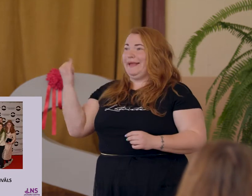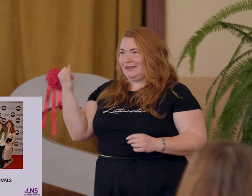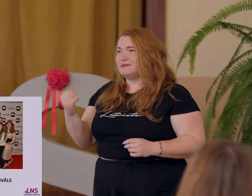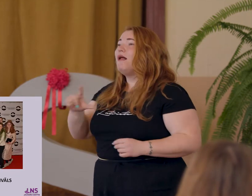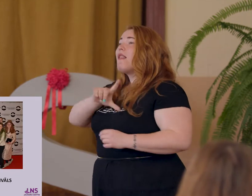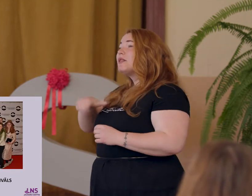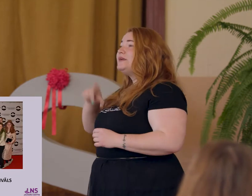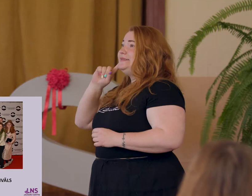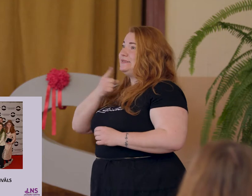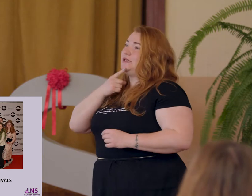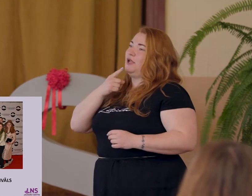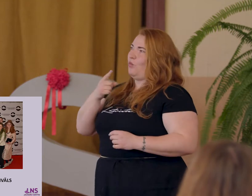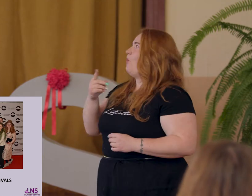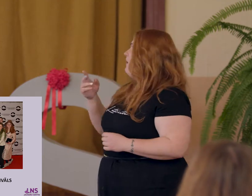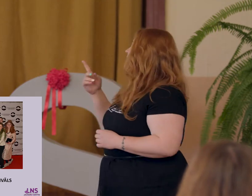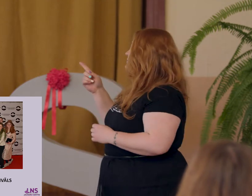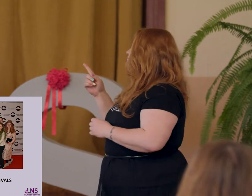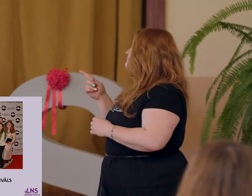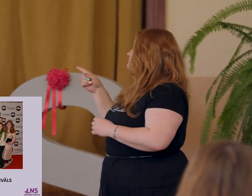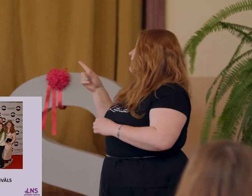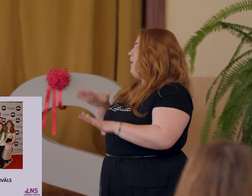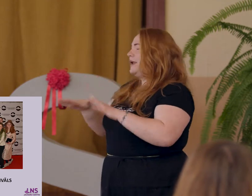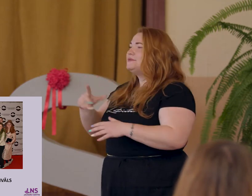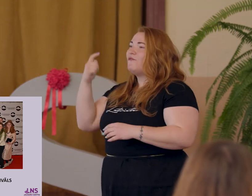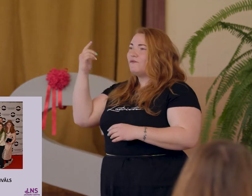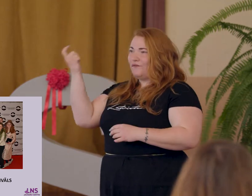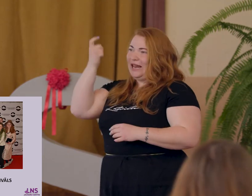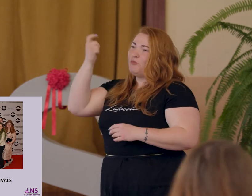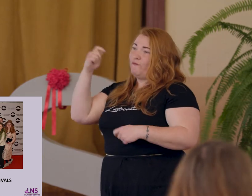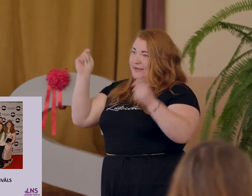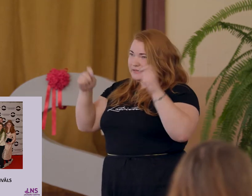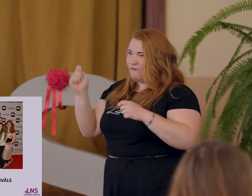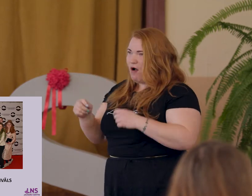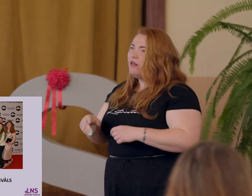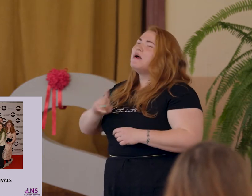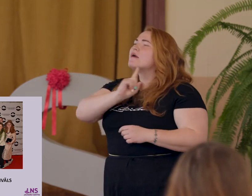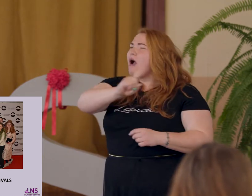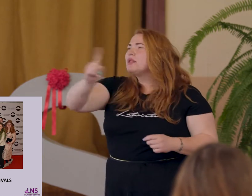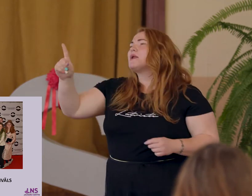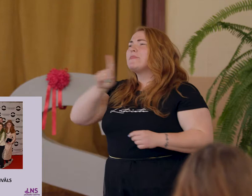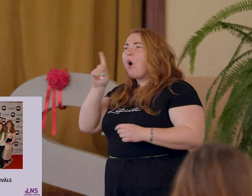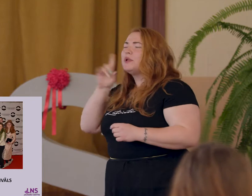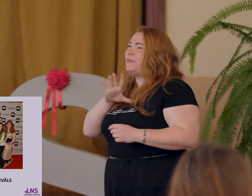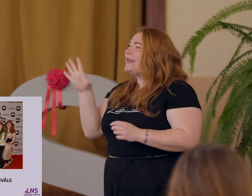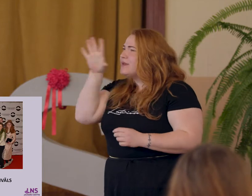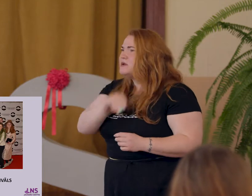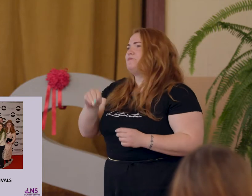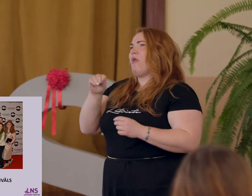Un arī ļoti interesanti Latvijas nedzirdīgo kā filmu festivālija. Mēs organizējam, katram jaunietim